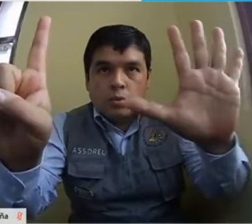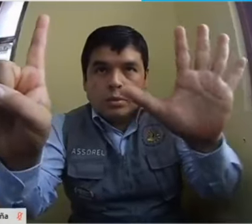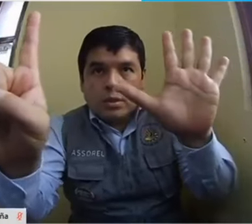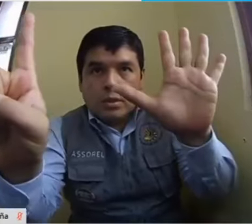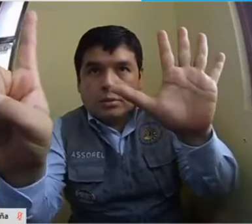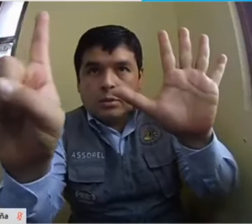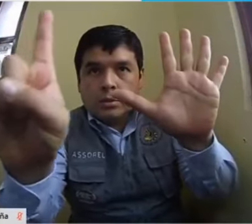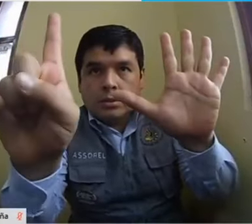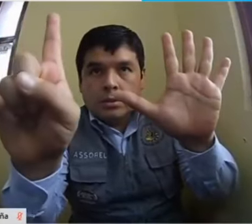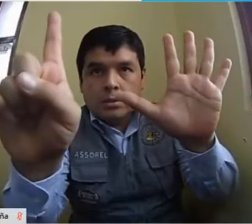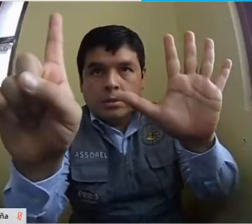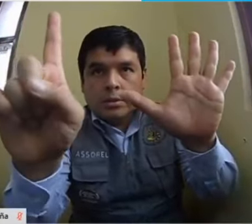¿Qué es la palma